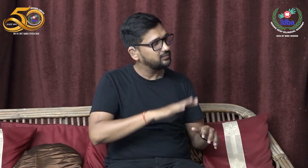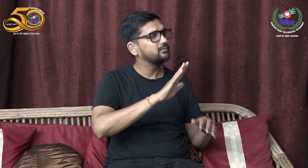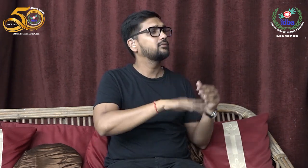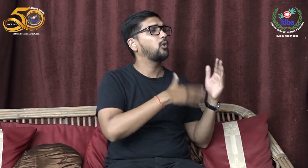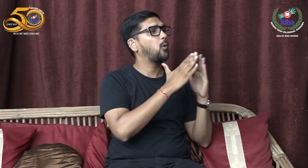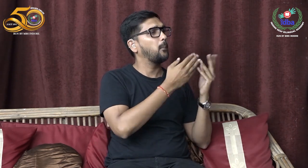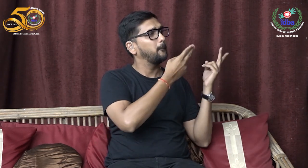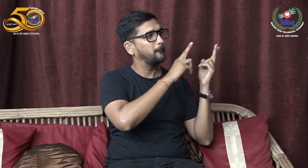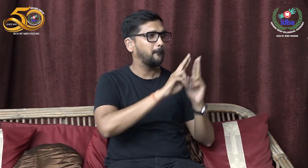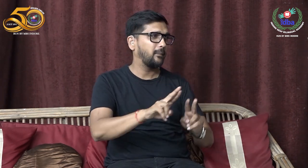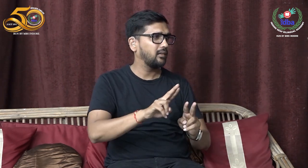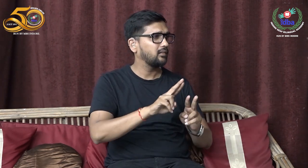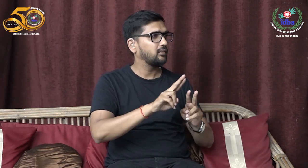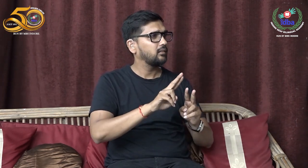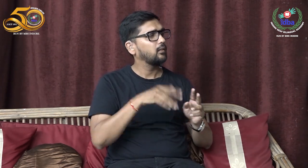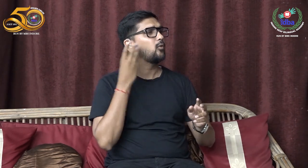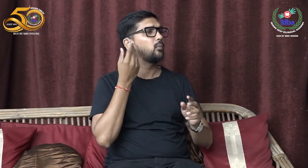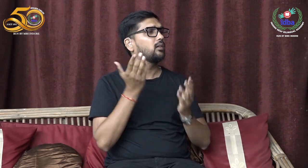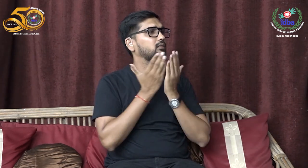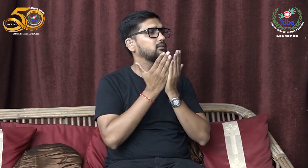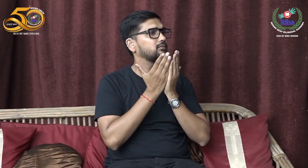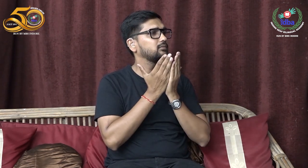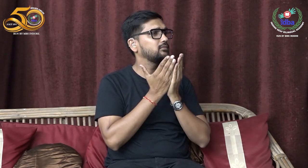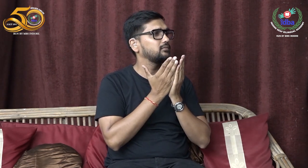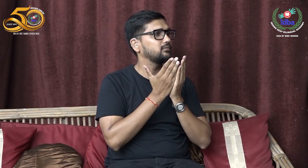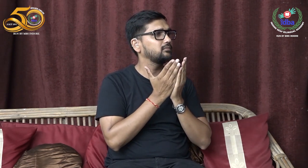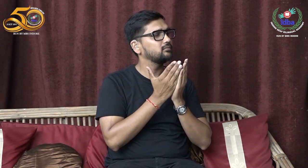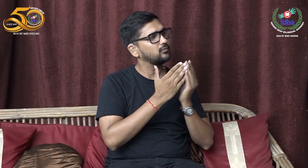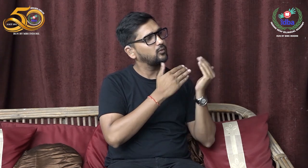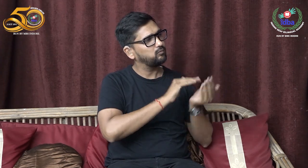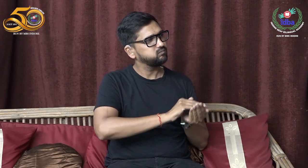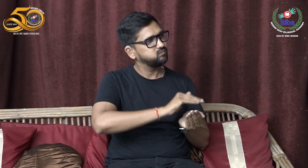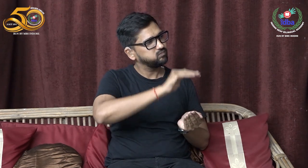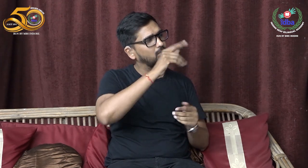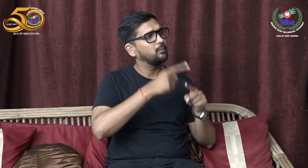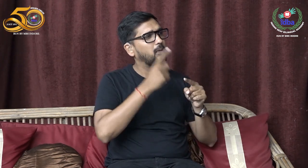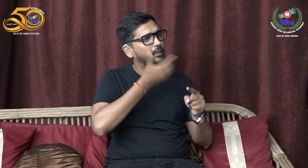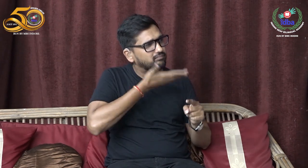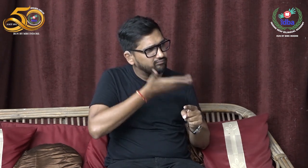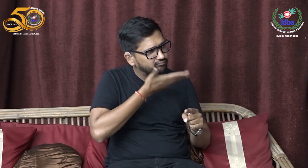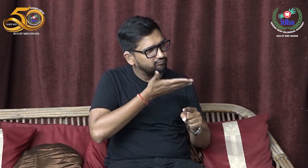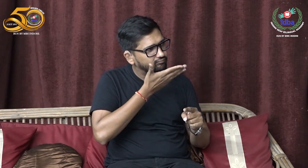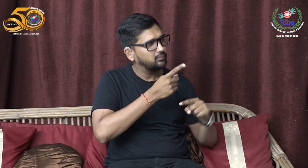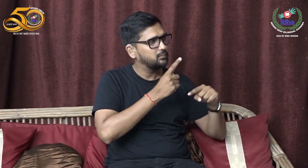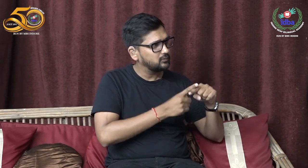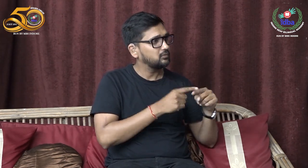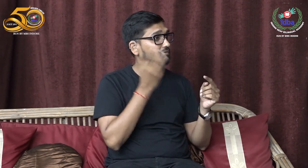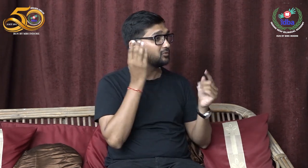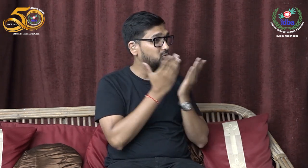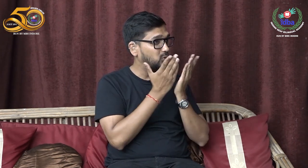ख़त्म हो गया तो फिर मैं वापस जब घर आता था तो वापस हियरिंग स्कूल में पढ़ता था मैं। फिर ऐसे ही बड़ा हुआ, फिर मेरे पेरेंट्स ने मुझे कुछ वर्ड सिखाया,